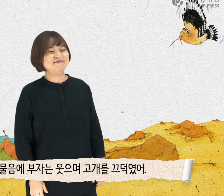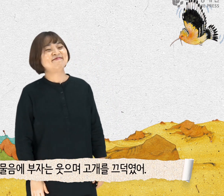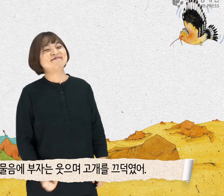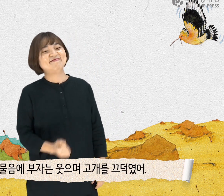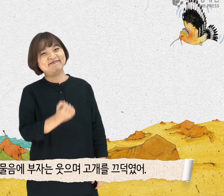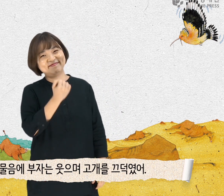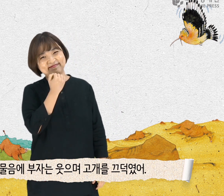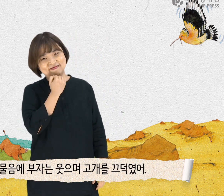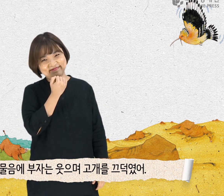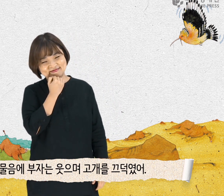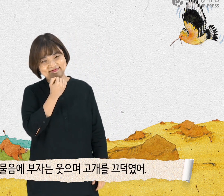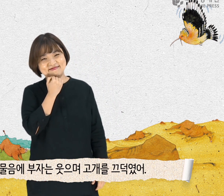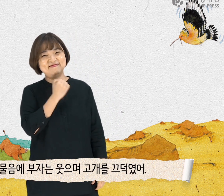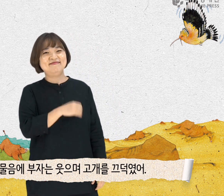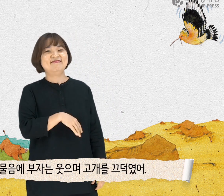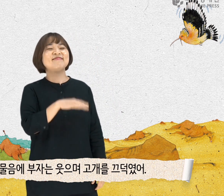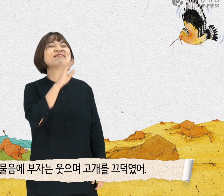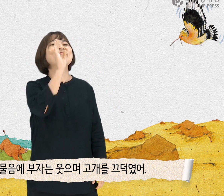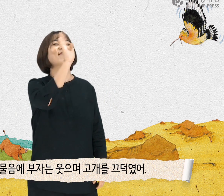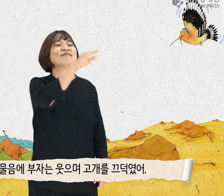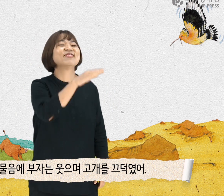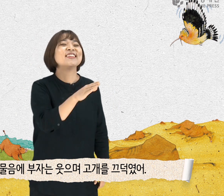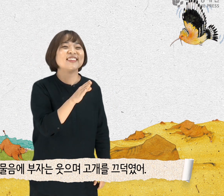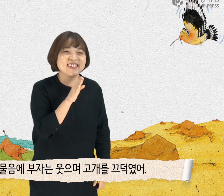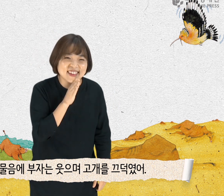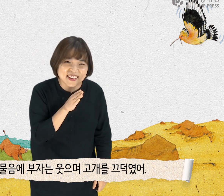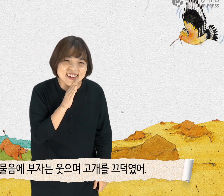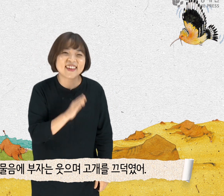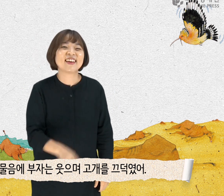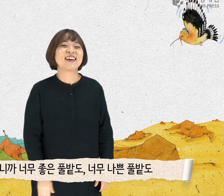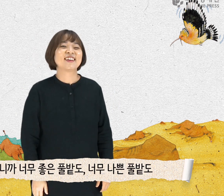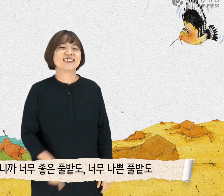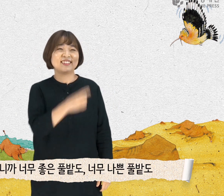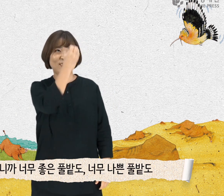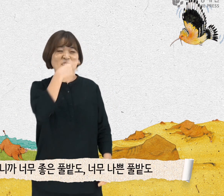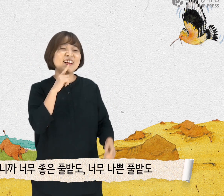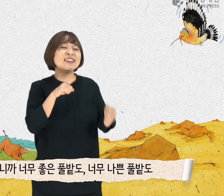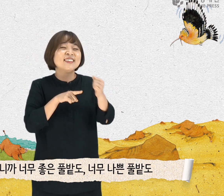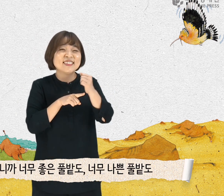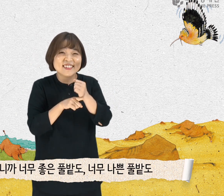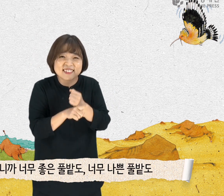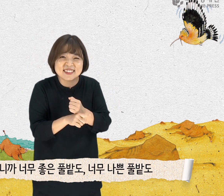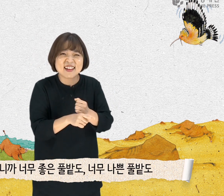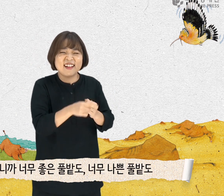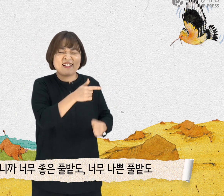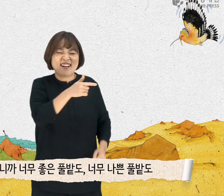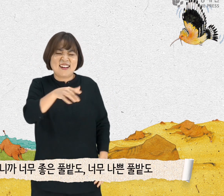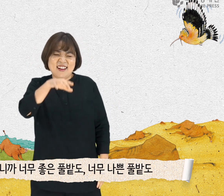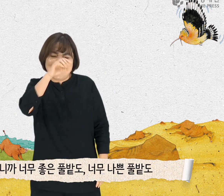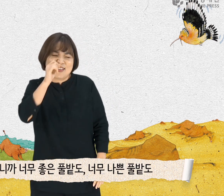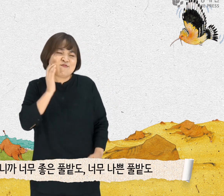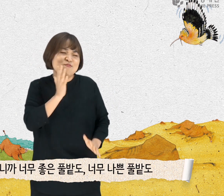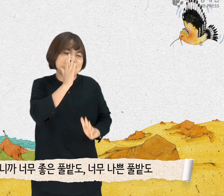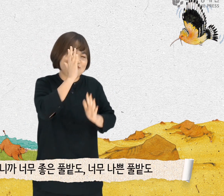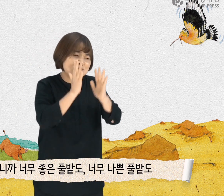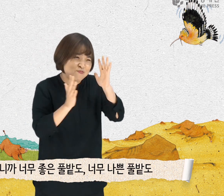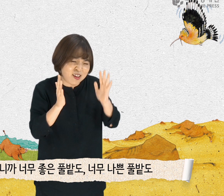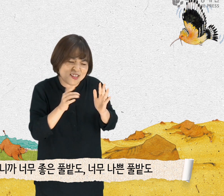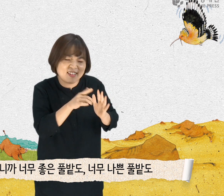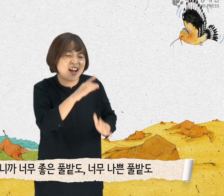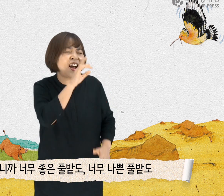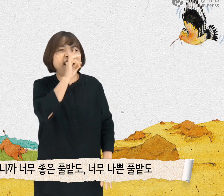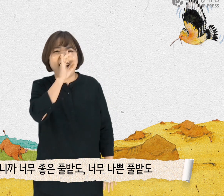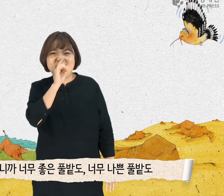목동의 물음에 부자는 웃으며 고개를 끄덕여 써 4 그러니까 너무